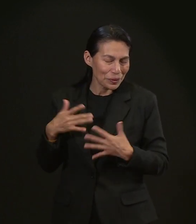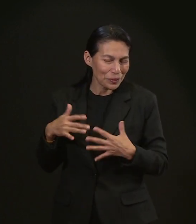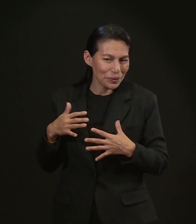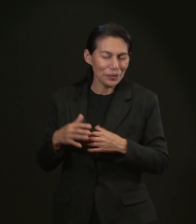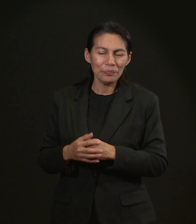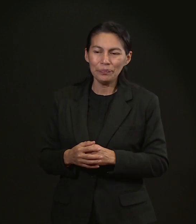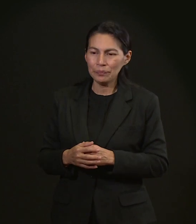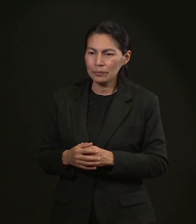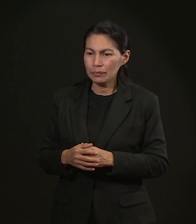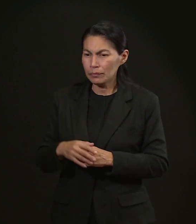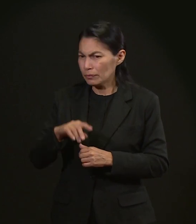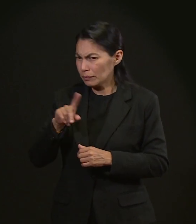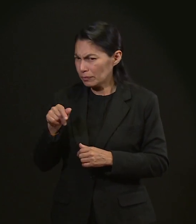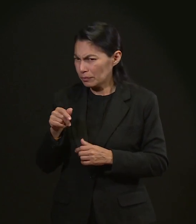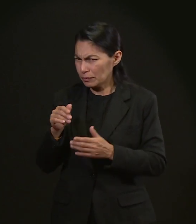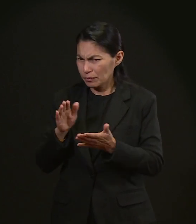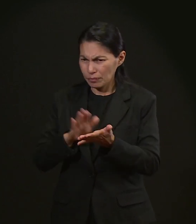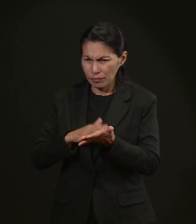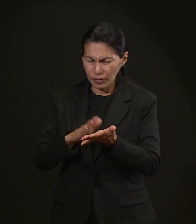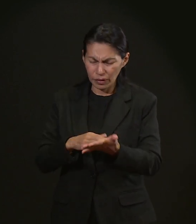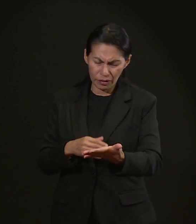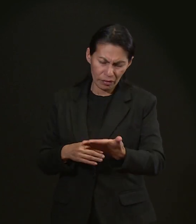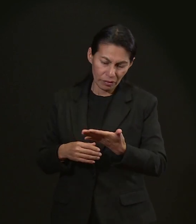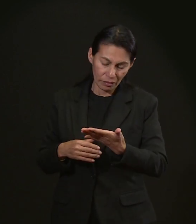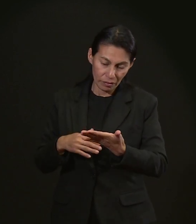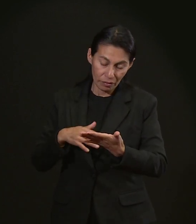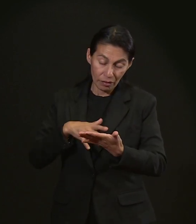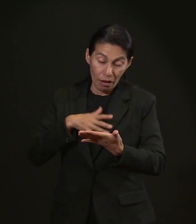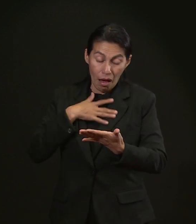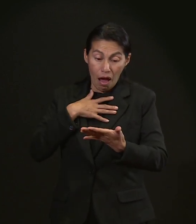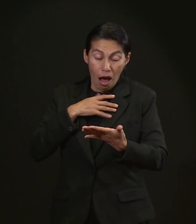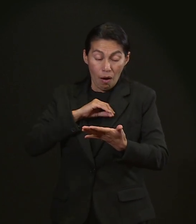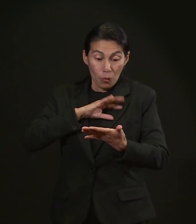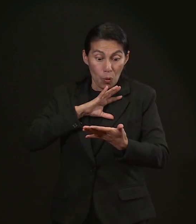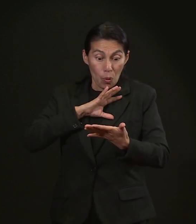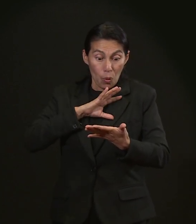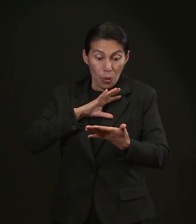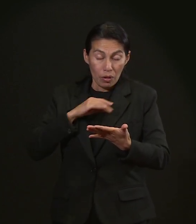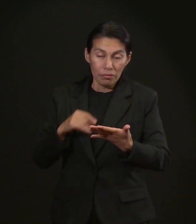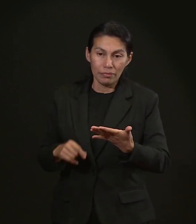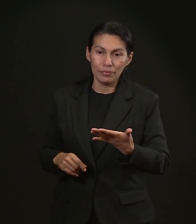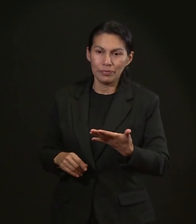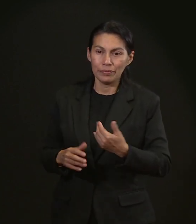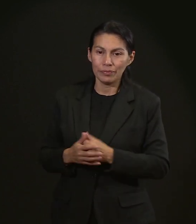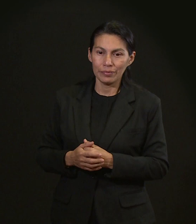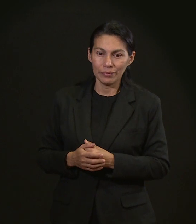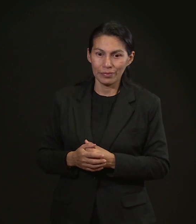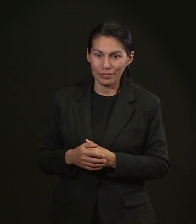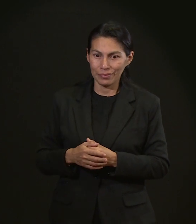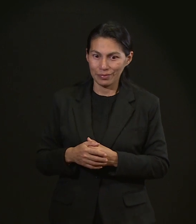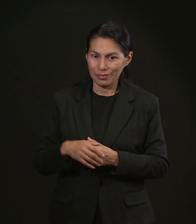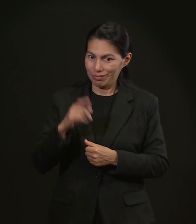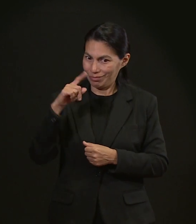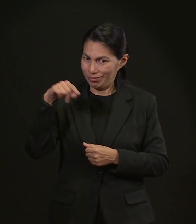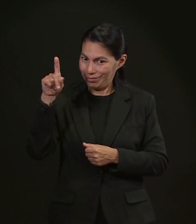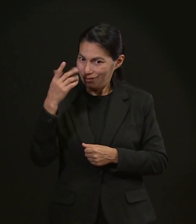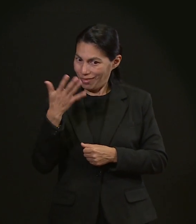veía entonces ya cuando me dio la nota yo así como que yo sentí algo extraño verdad